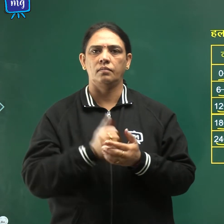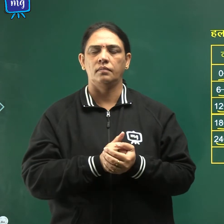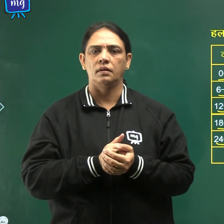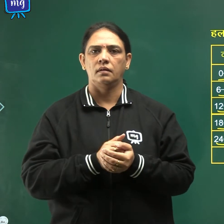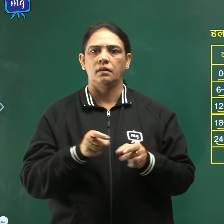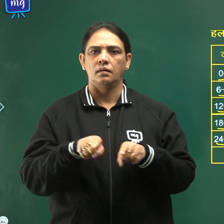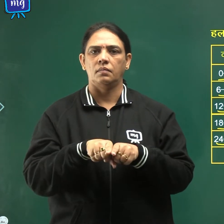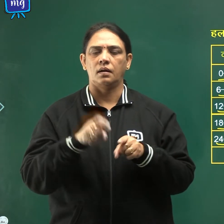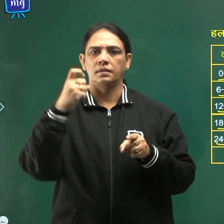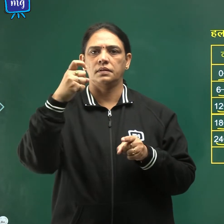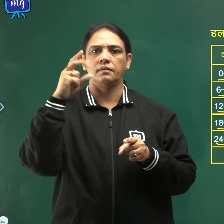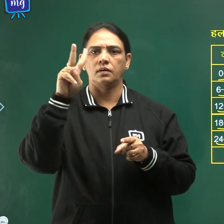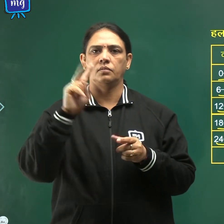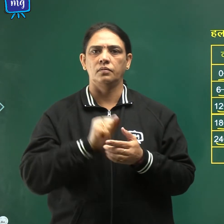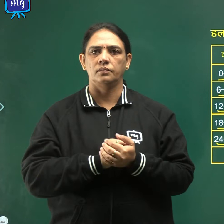बराबर 72।